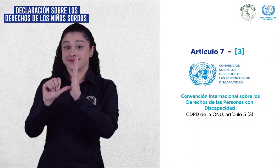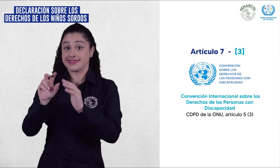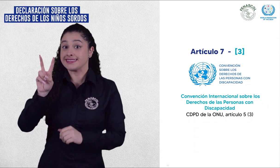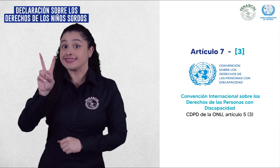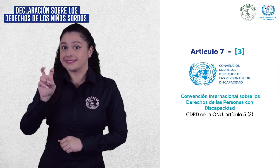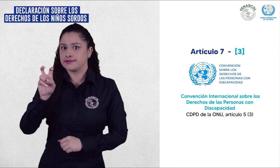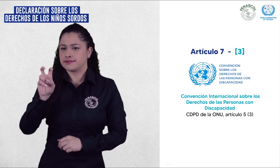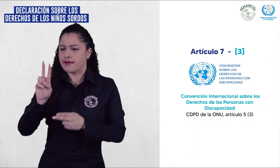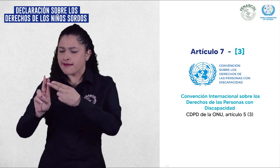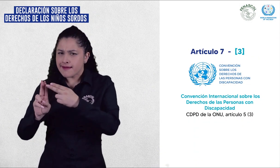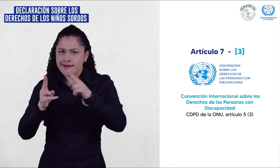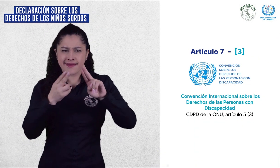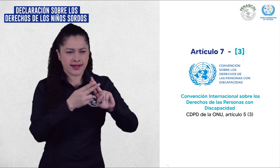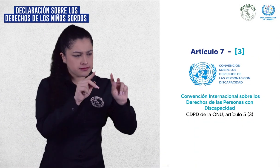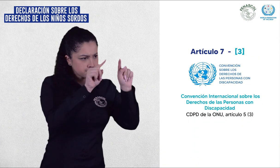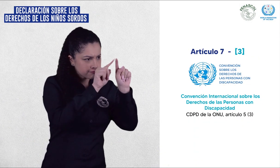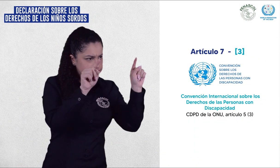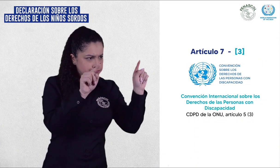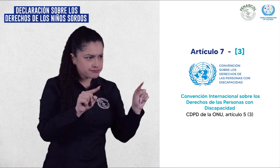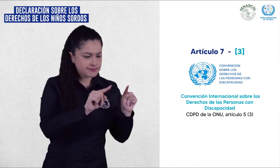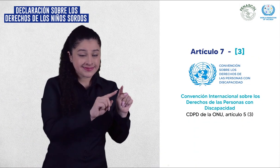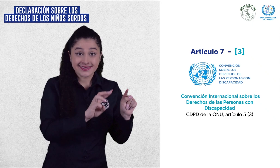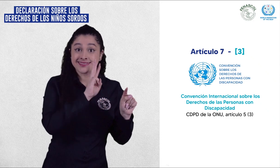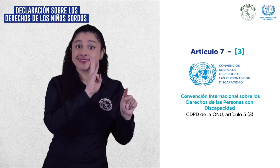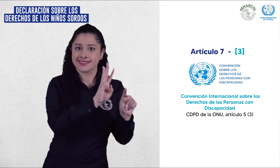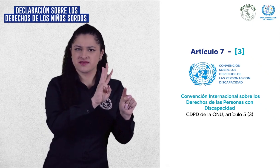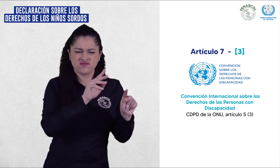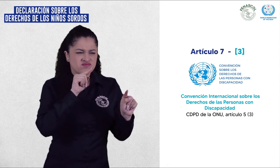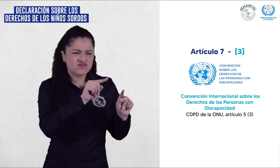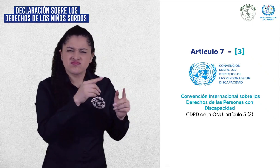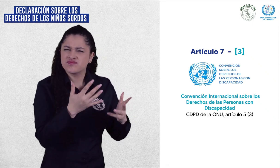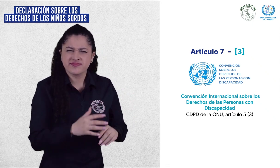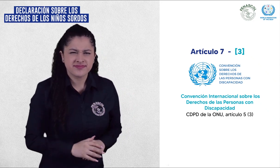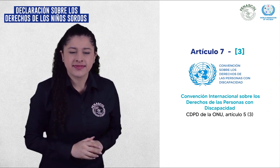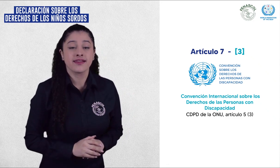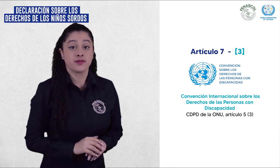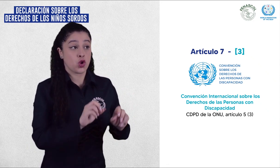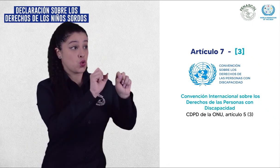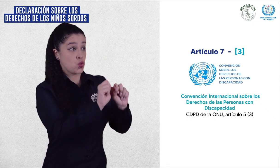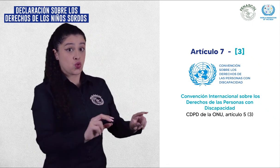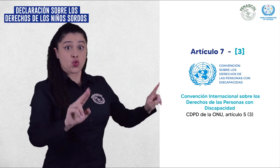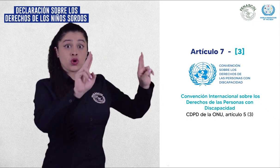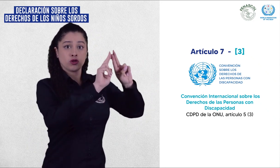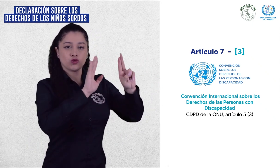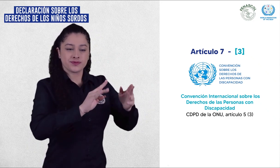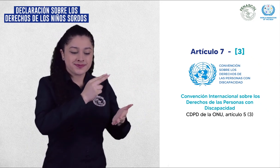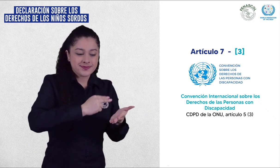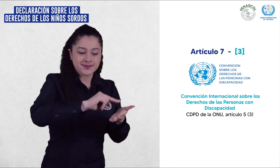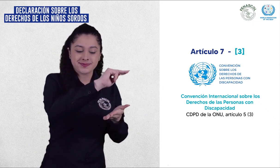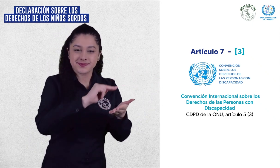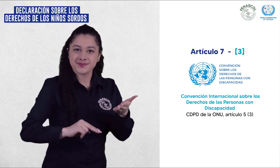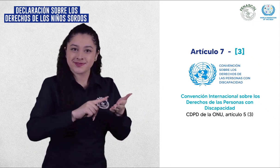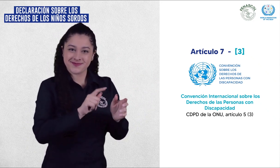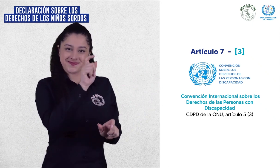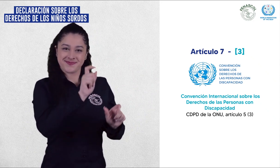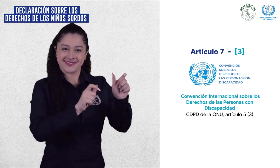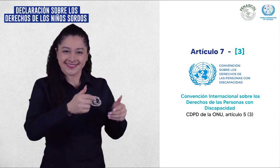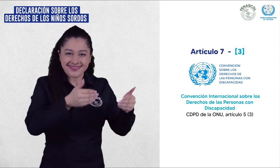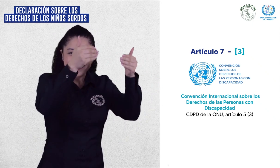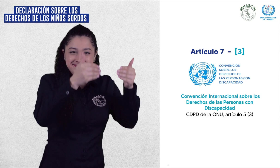El número 3, que está entre corchetes, indica que el artículo 7 de la declaración tiene relación con el numeral